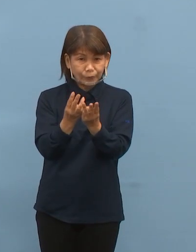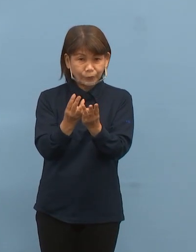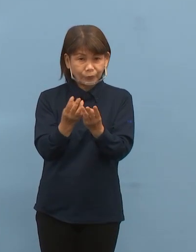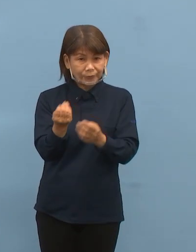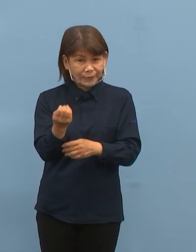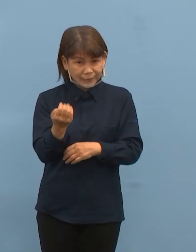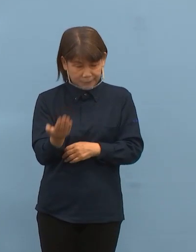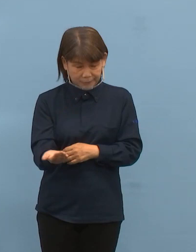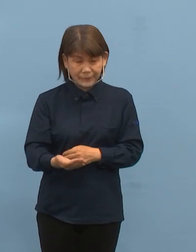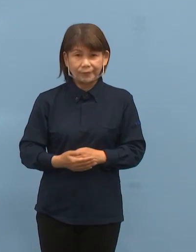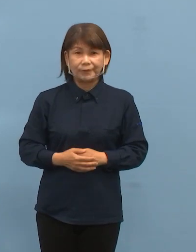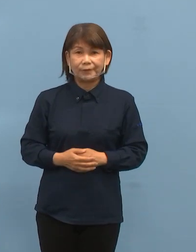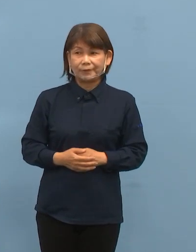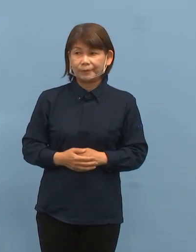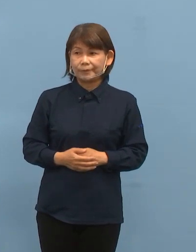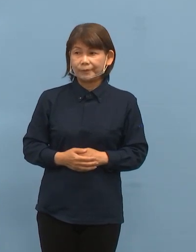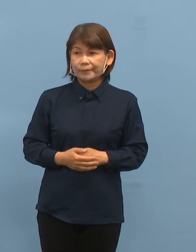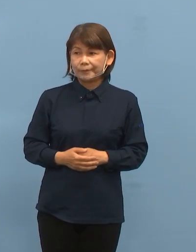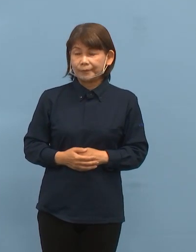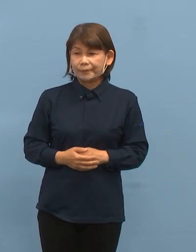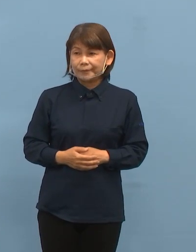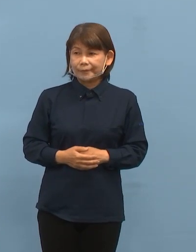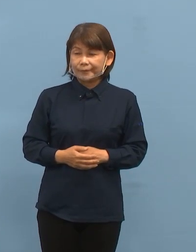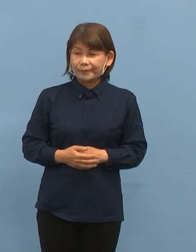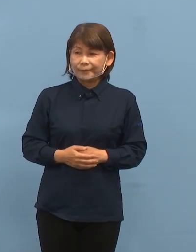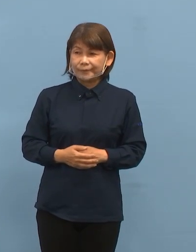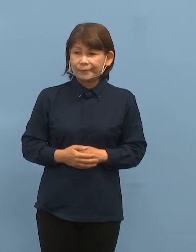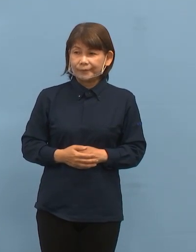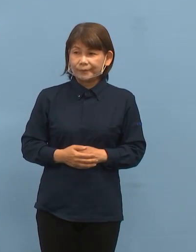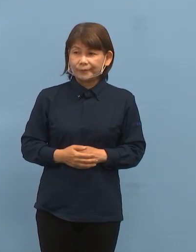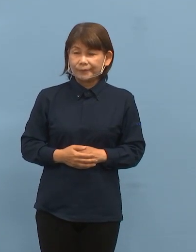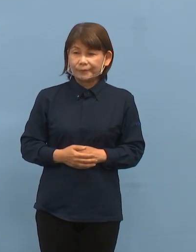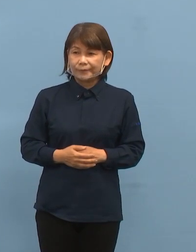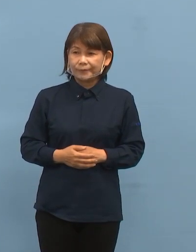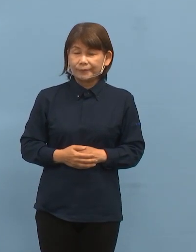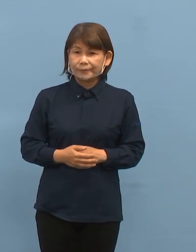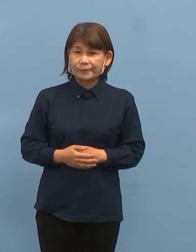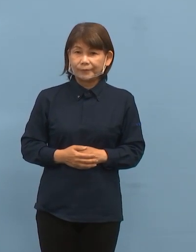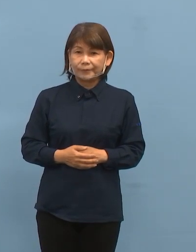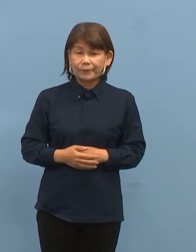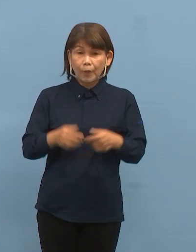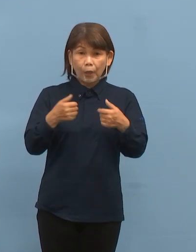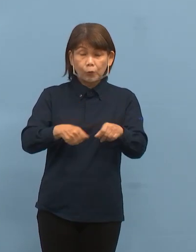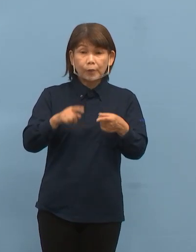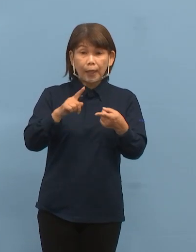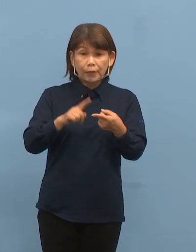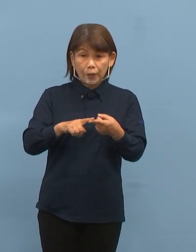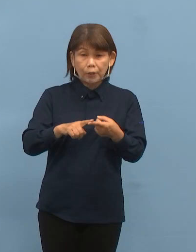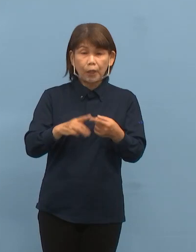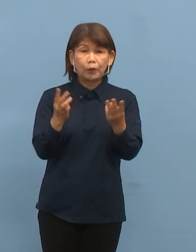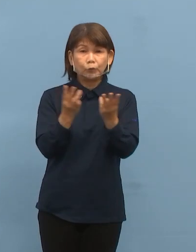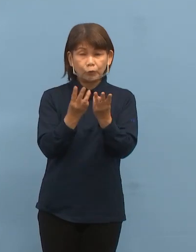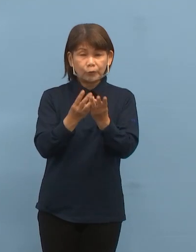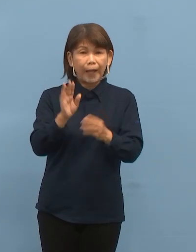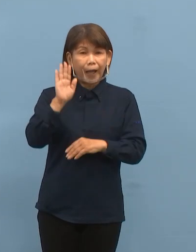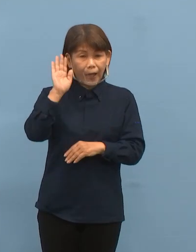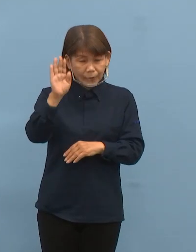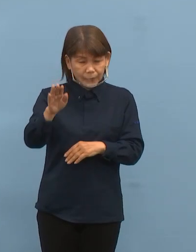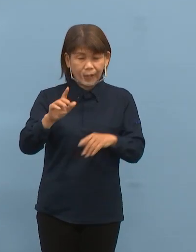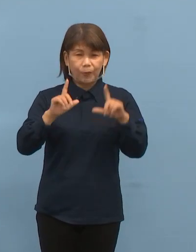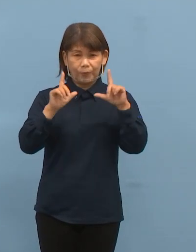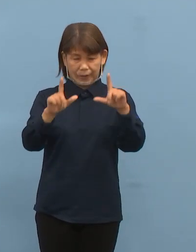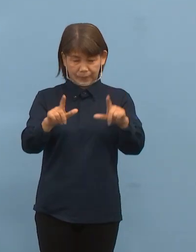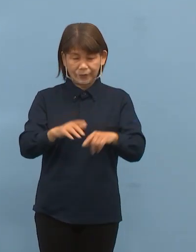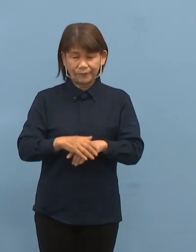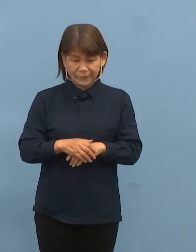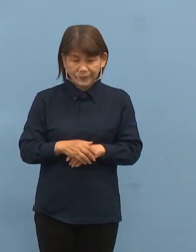ですか。あ、いませんか。すいません、 ちょっと具体的な数字のちょうどお伝えいたします。 じゃ以上です、ありがとうございます。 はい、